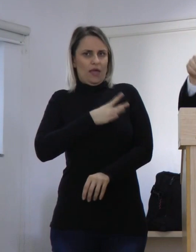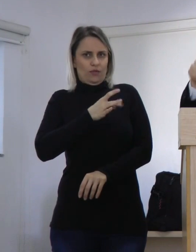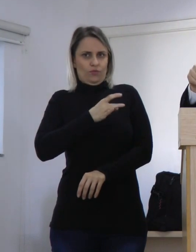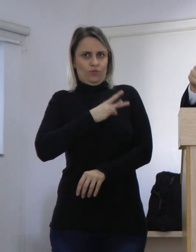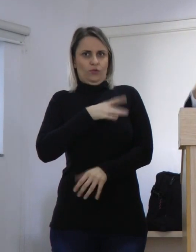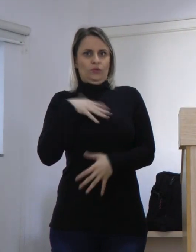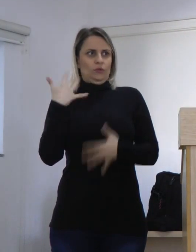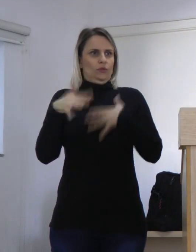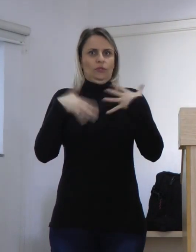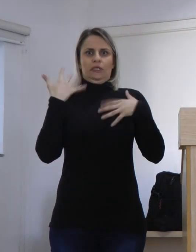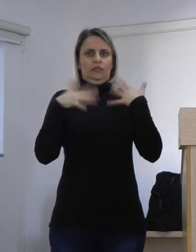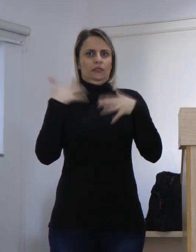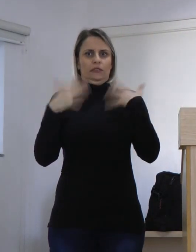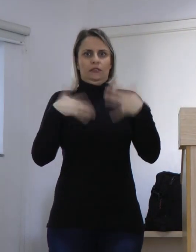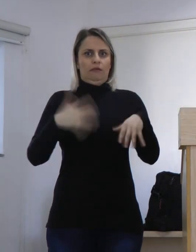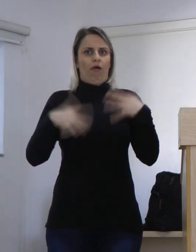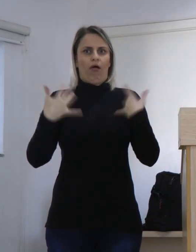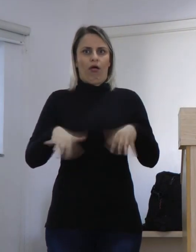estudarmos sobre esse assunto.